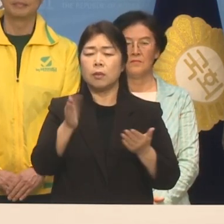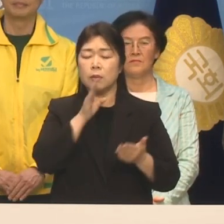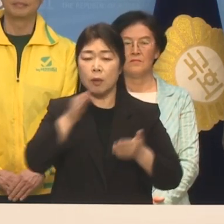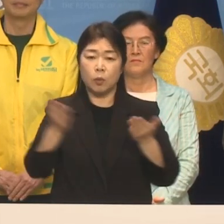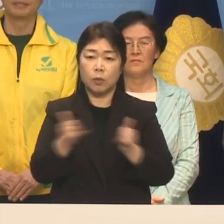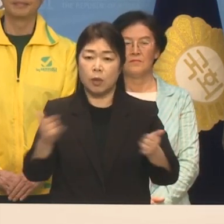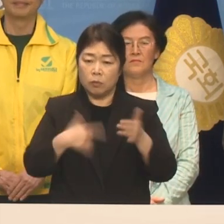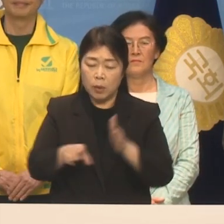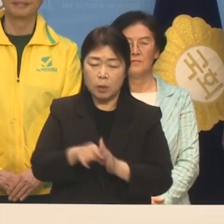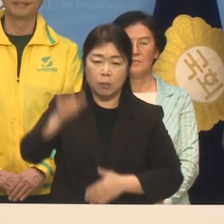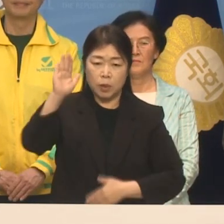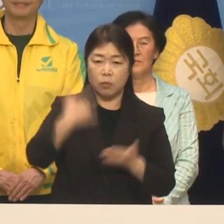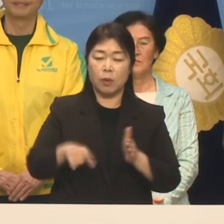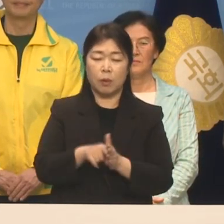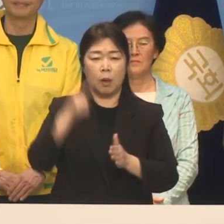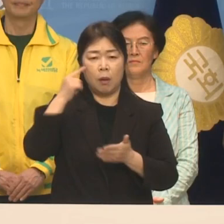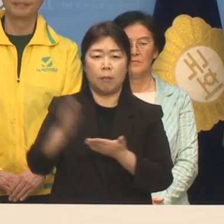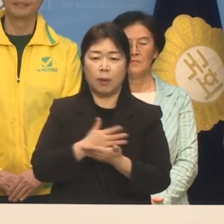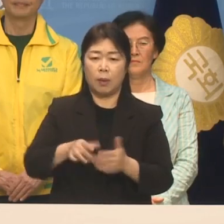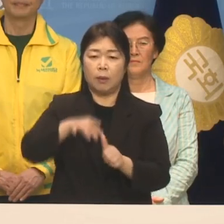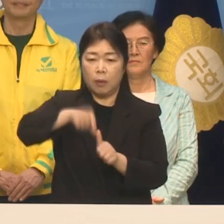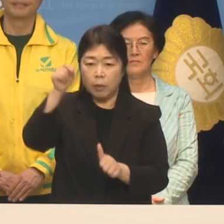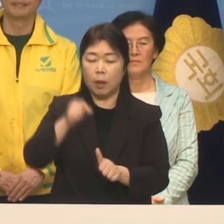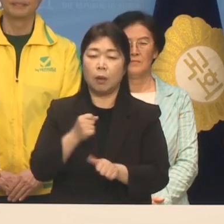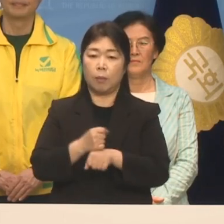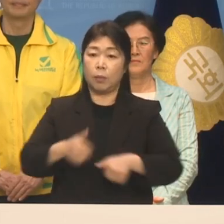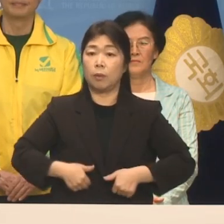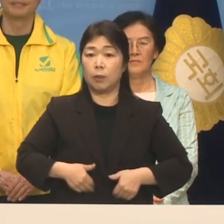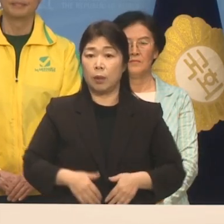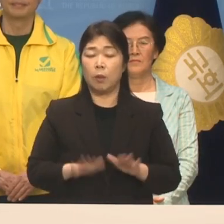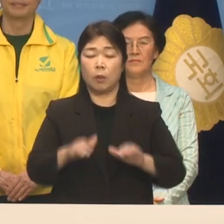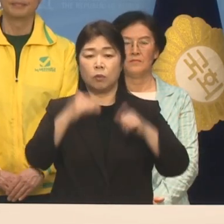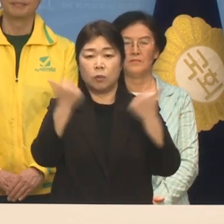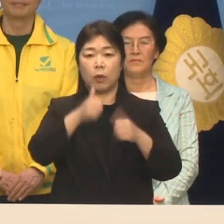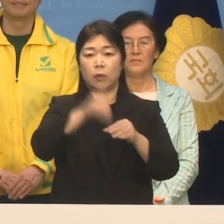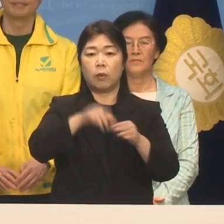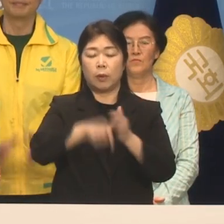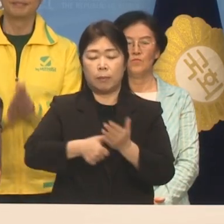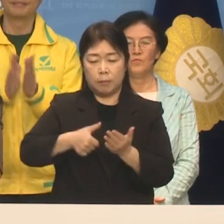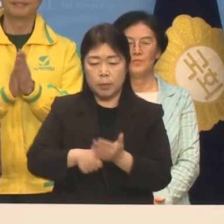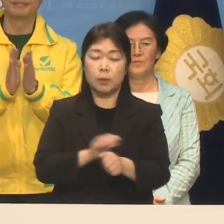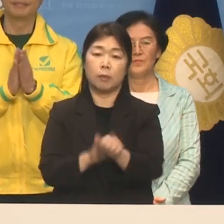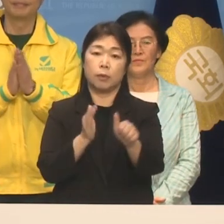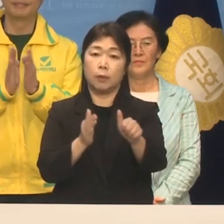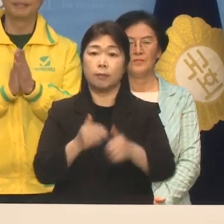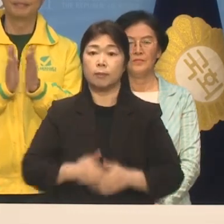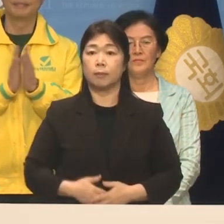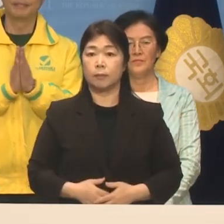생각합니다. 이번 총선에서 현명한 선택을 기대를 합니다.